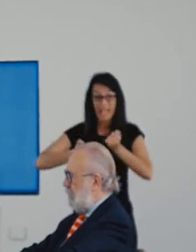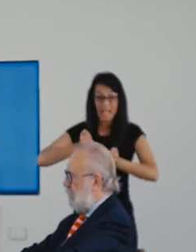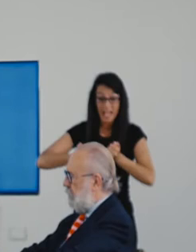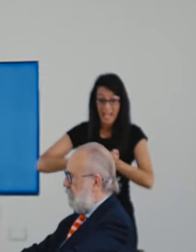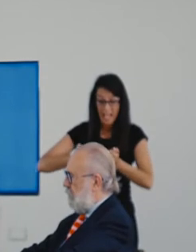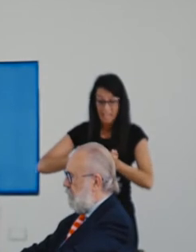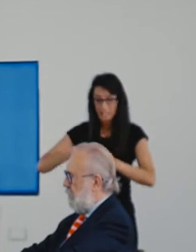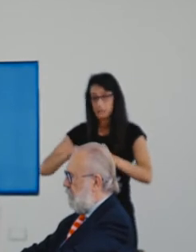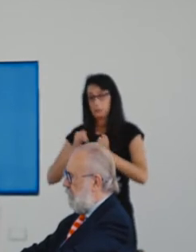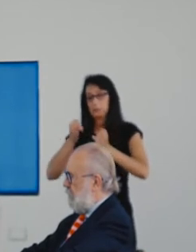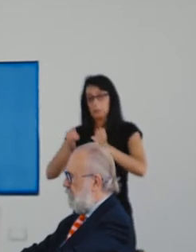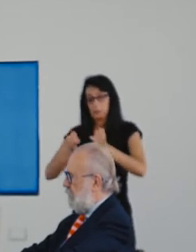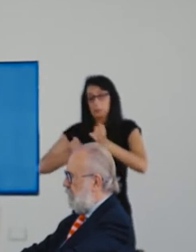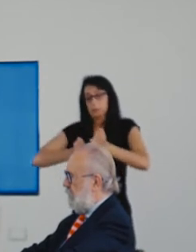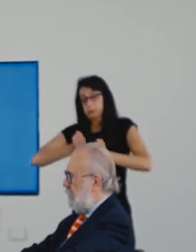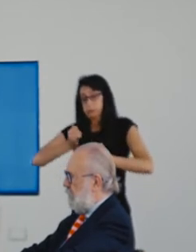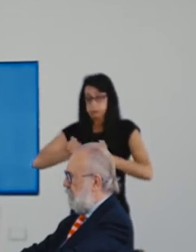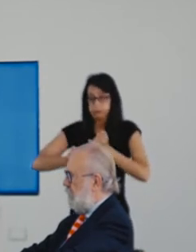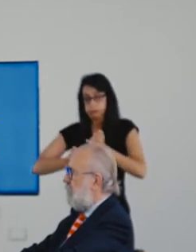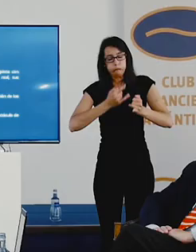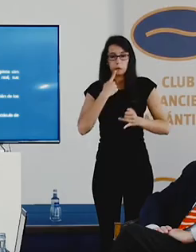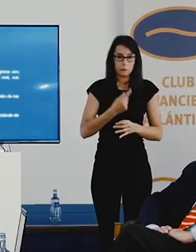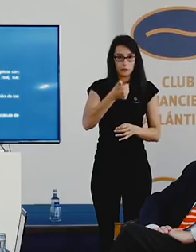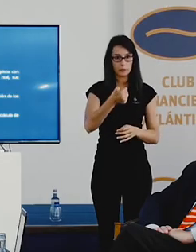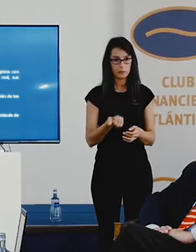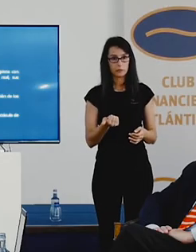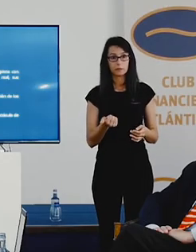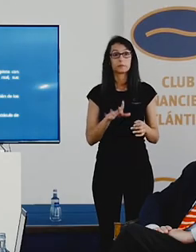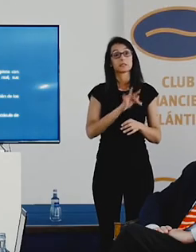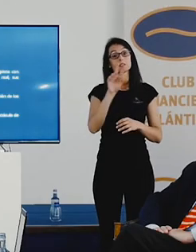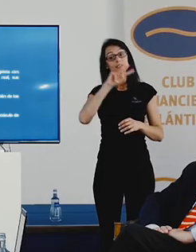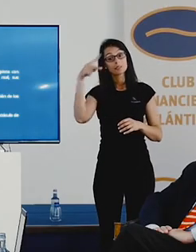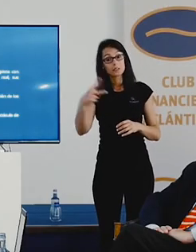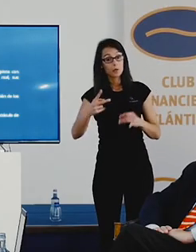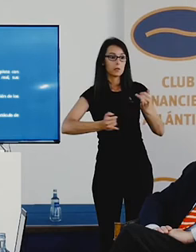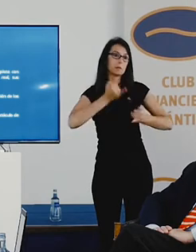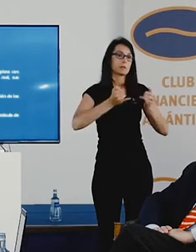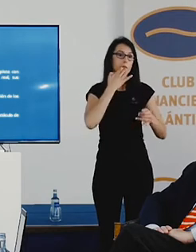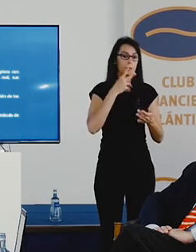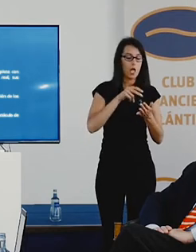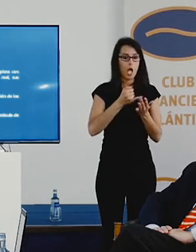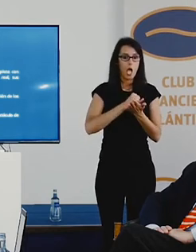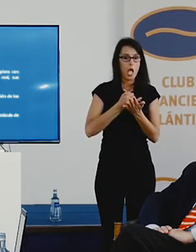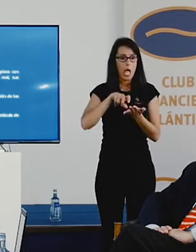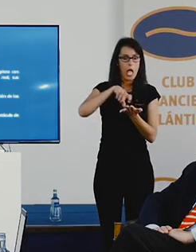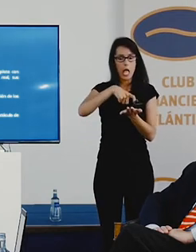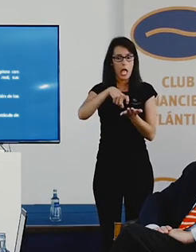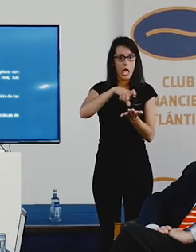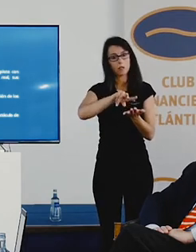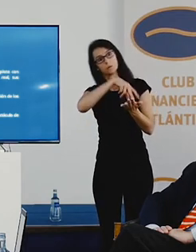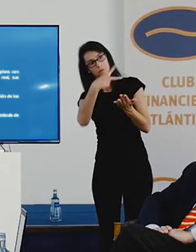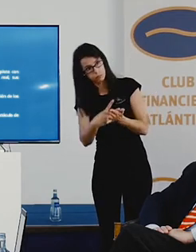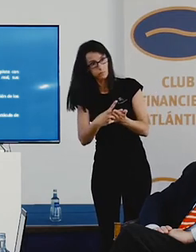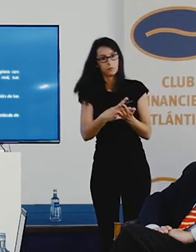acuerda de nosotros y de nuestra familia y demás. Y segundo, porque tenemos que saber montar en bici. Si eres un paquete, es que tiras la bici. Entonces